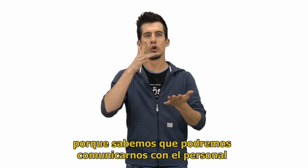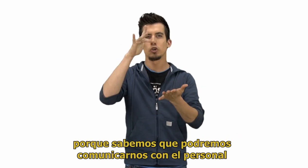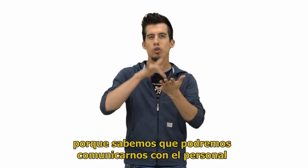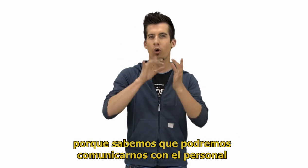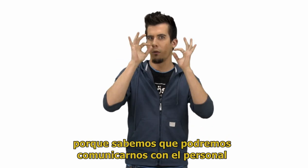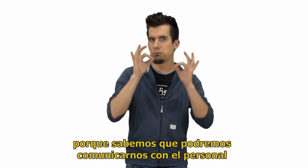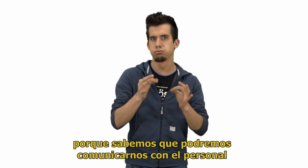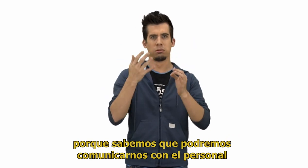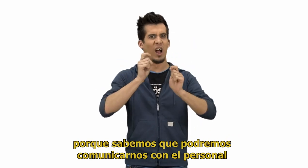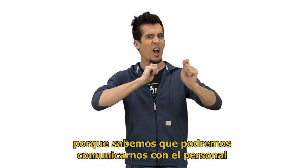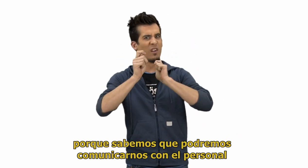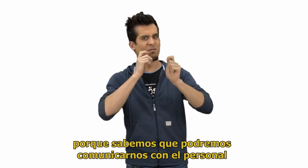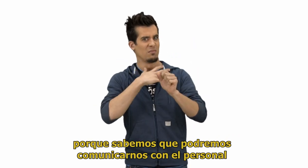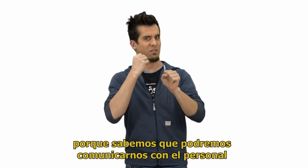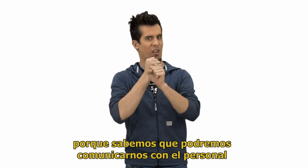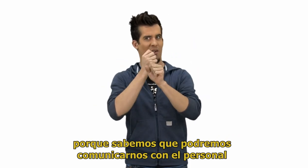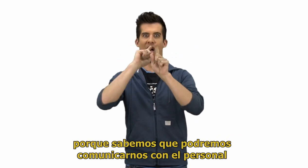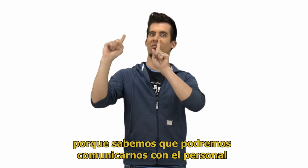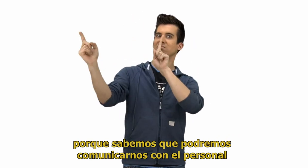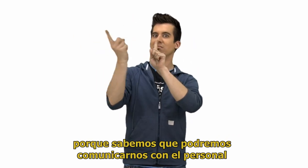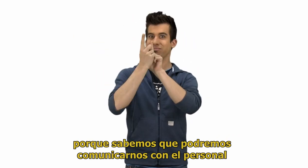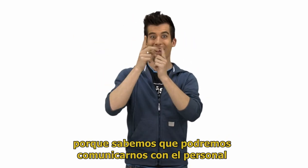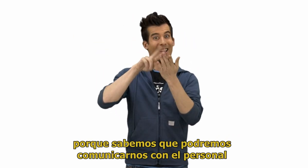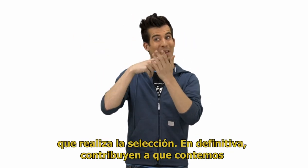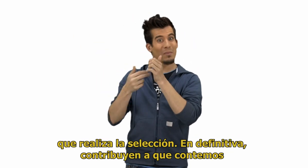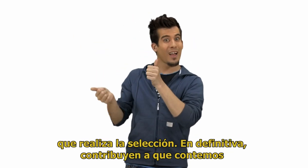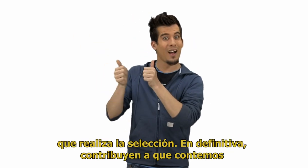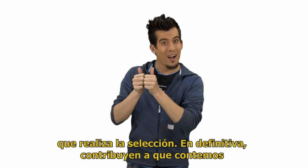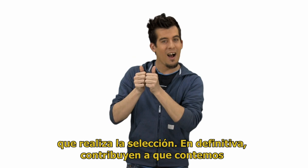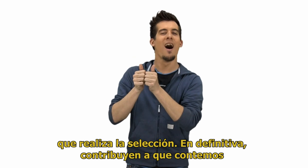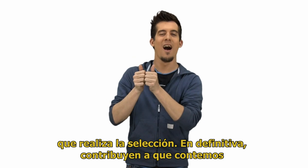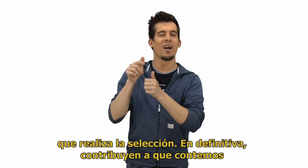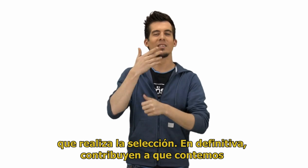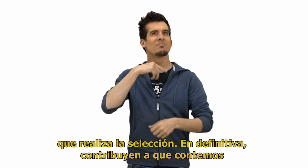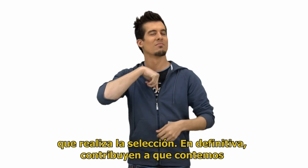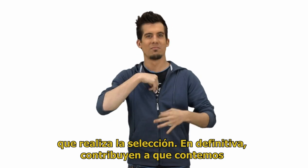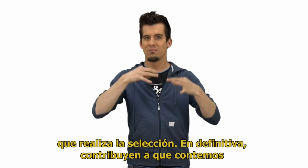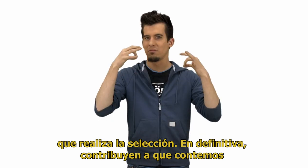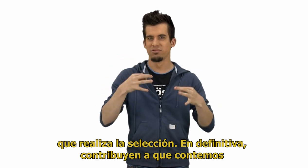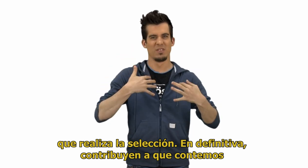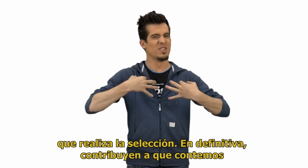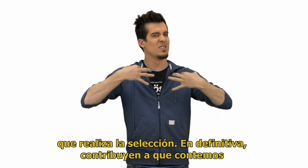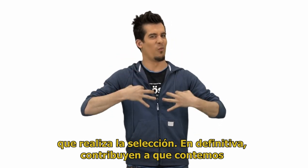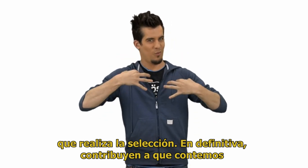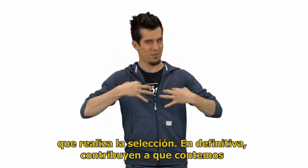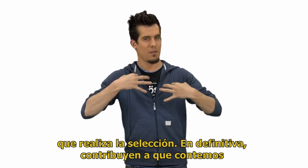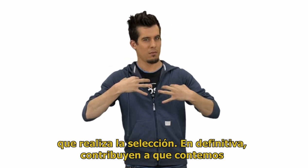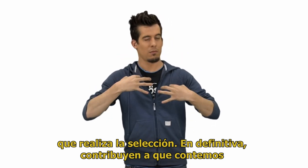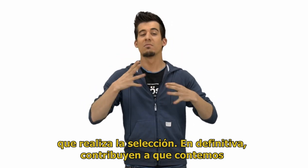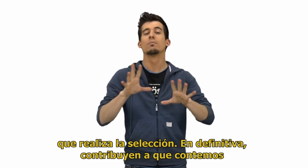porque sabemos que podremos comunicarnos con el personal que realiza la selección. En definitiva, contribuyen a